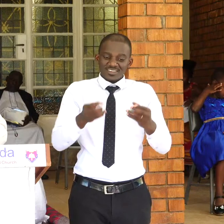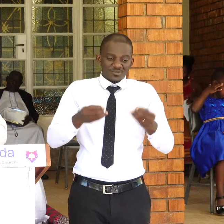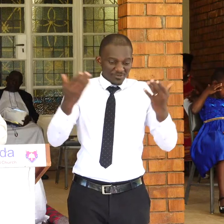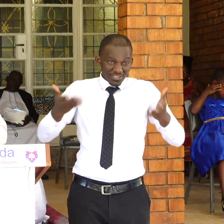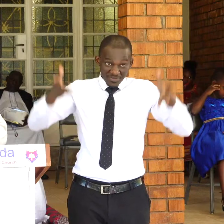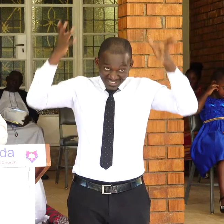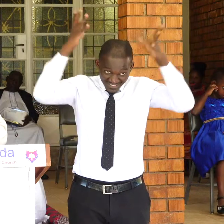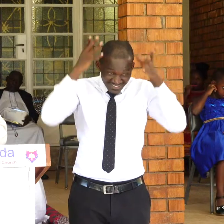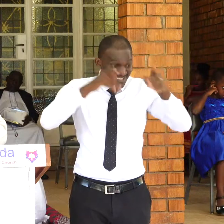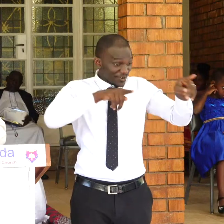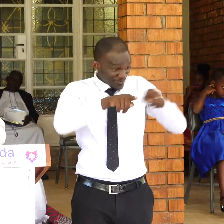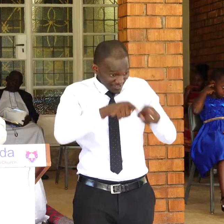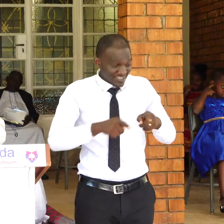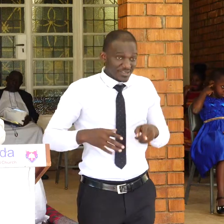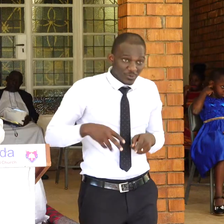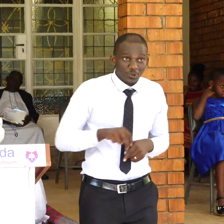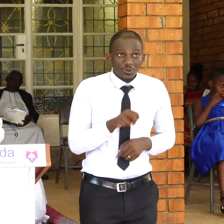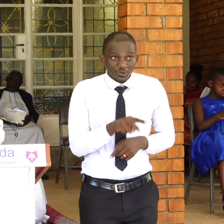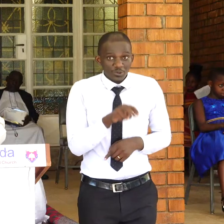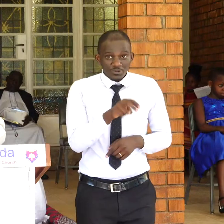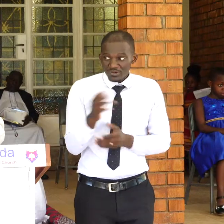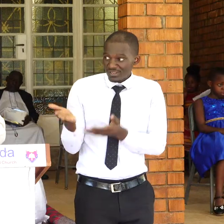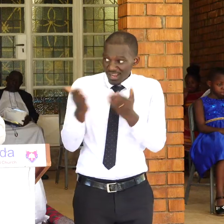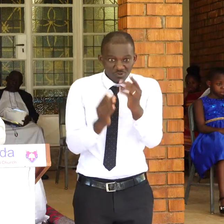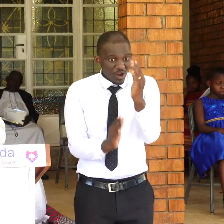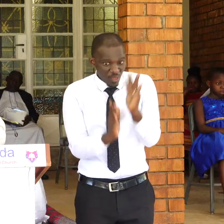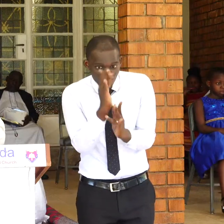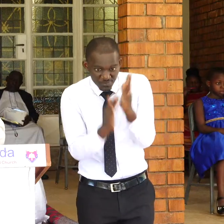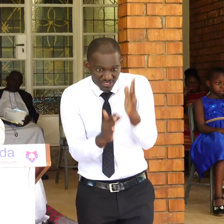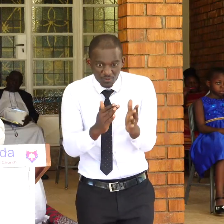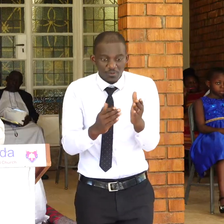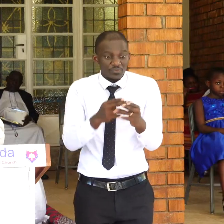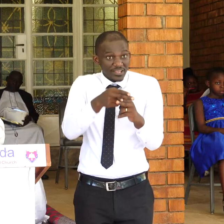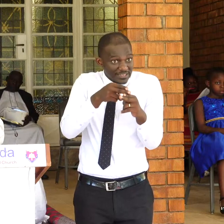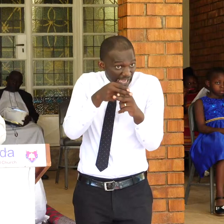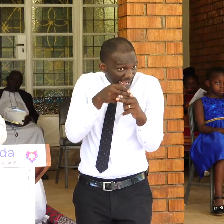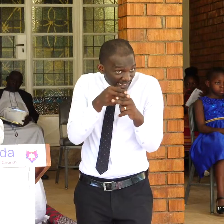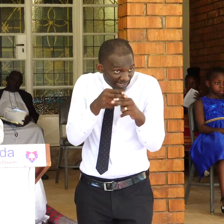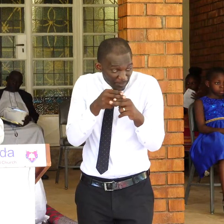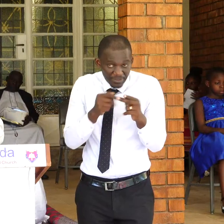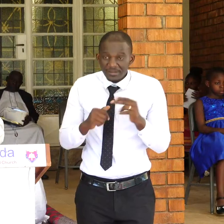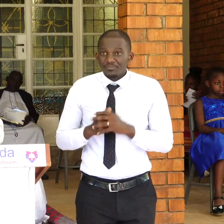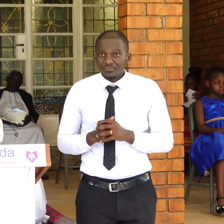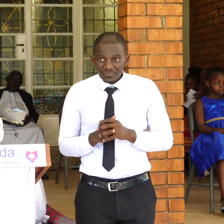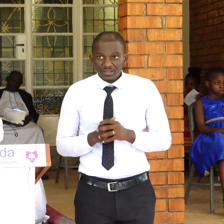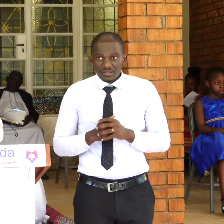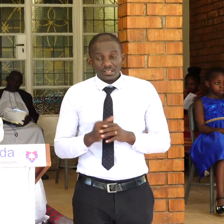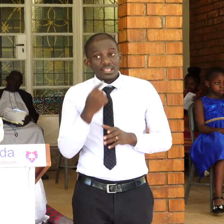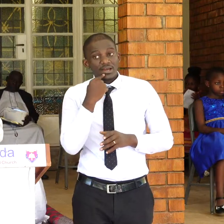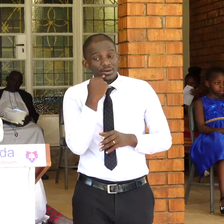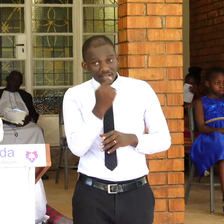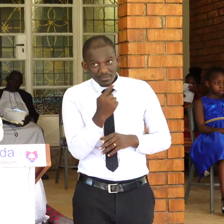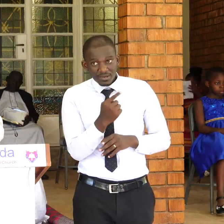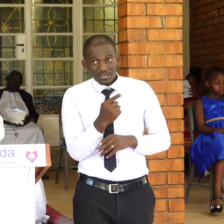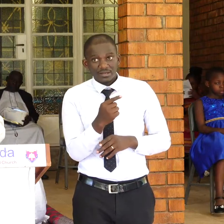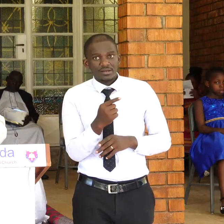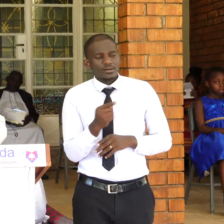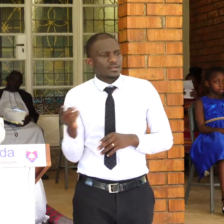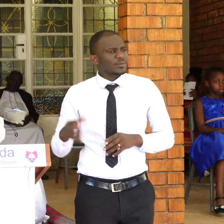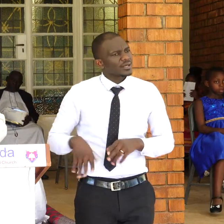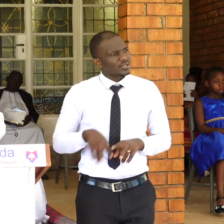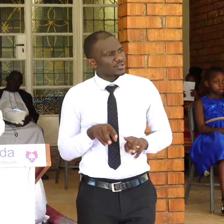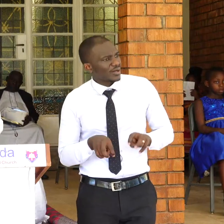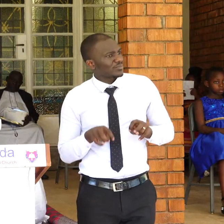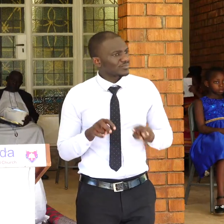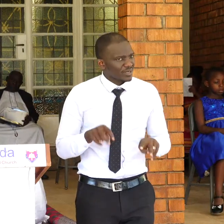n'azitikka Isaaka omwana we n'atwala omuliro n'akambe mu ngalo ze n'agamba bombi ne bagenda